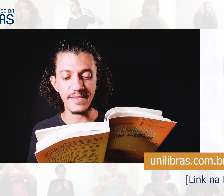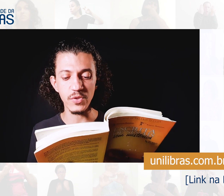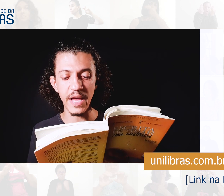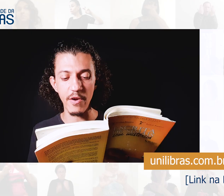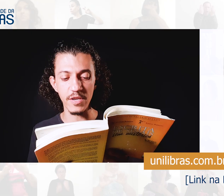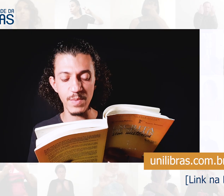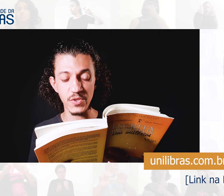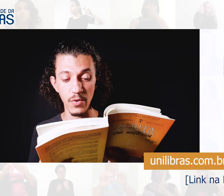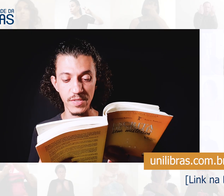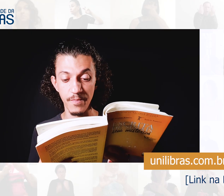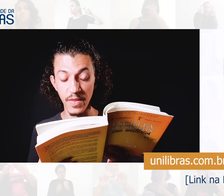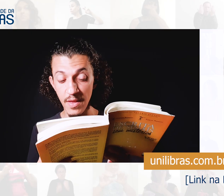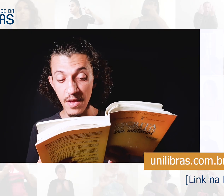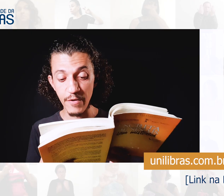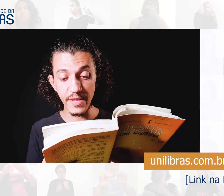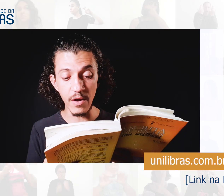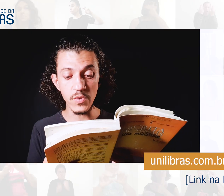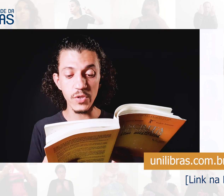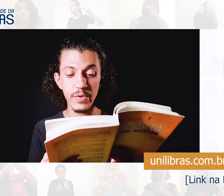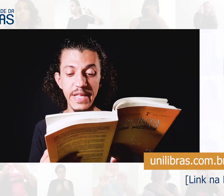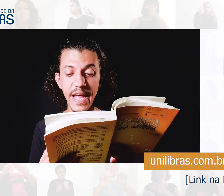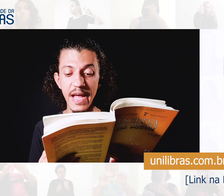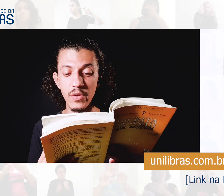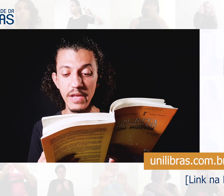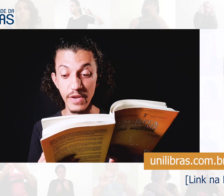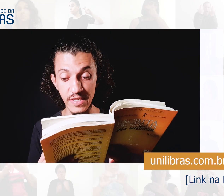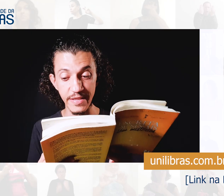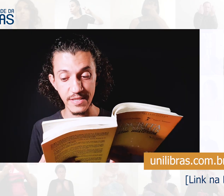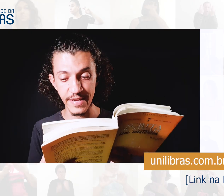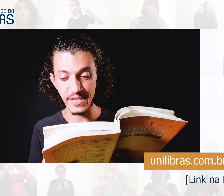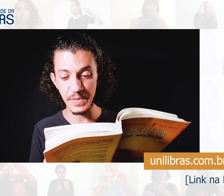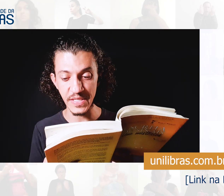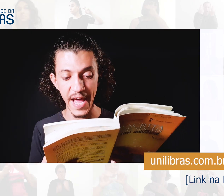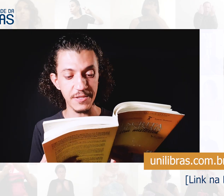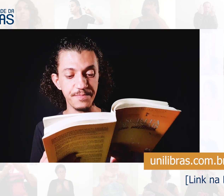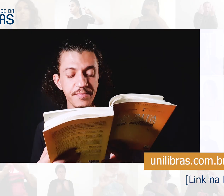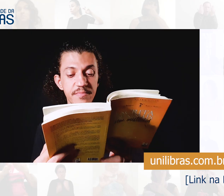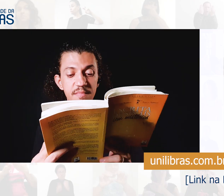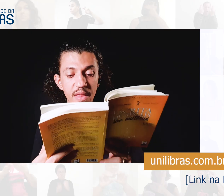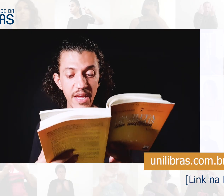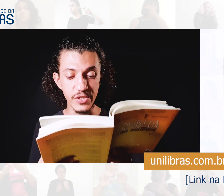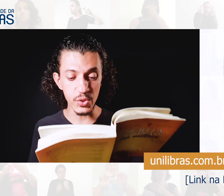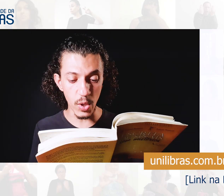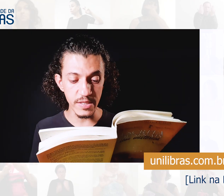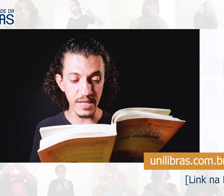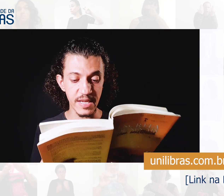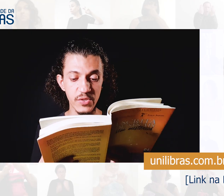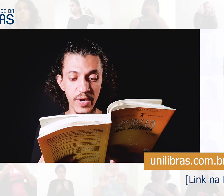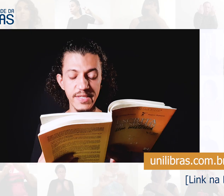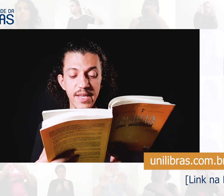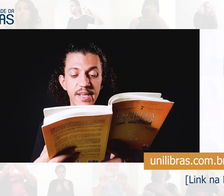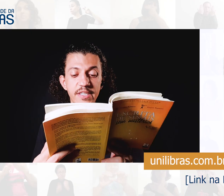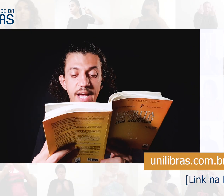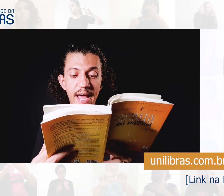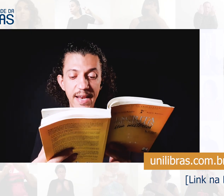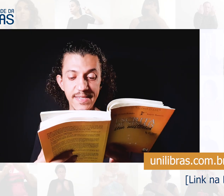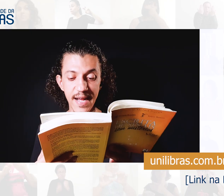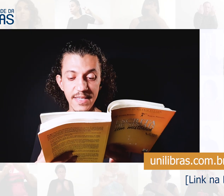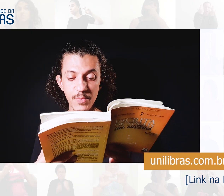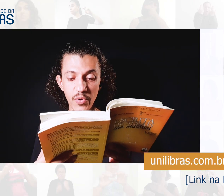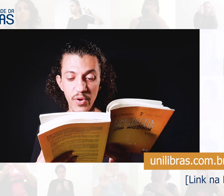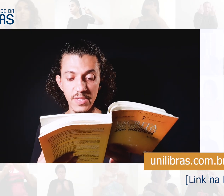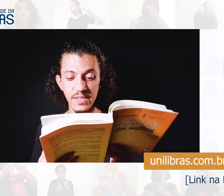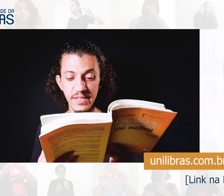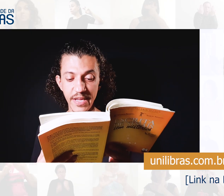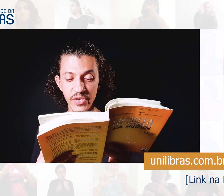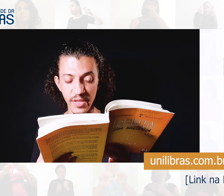que pudesse ajudar outras pessoas. Foi então que surgiu a ideia do livro Escrita de Sinais e Mistérios e de todas as ações já